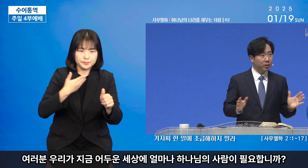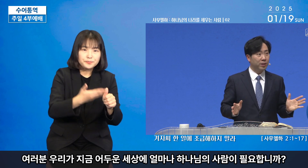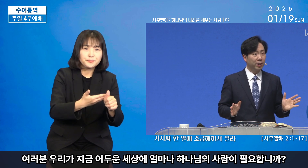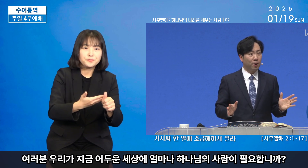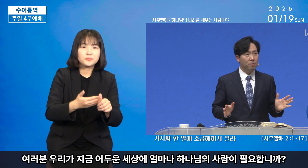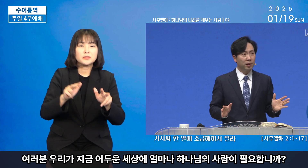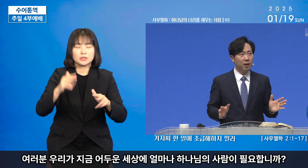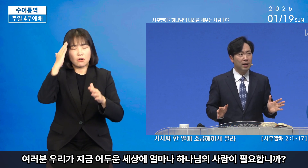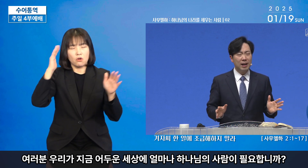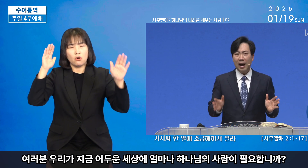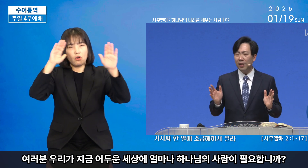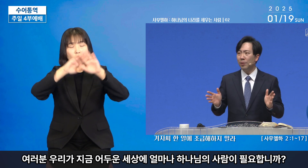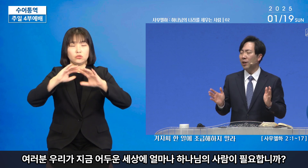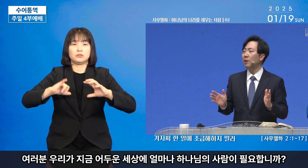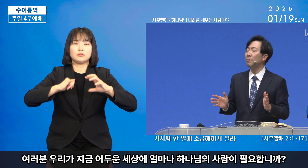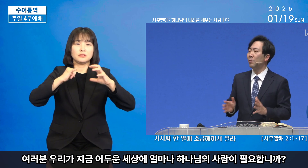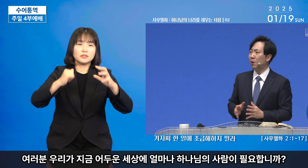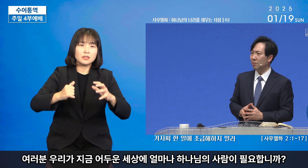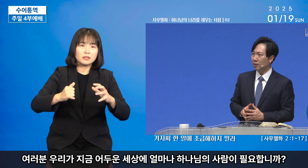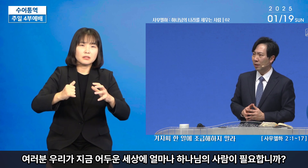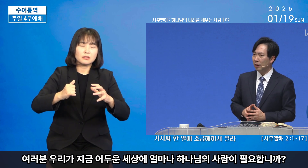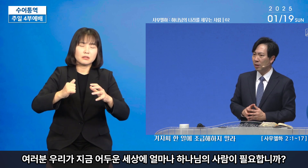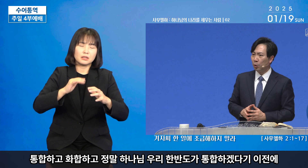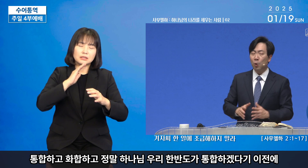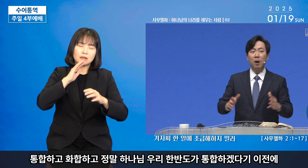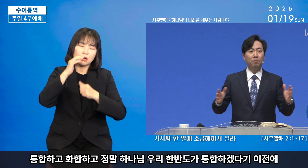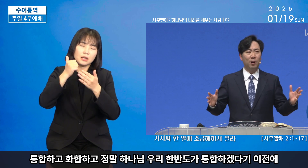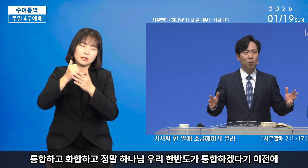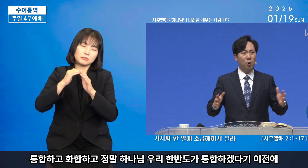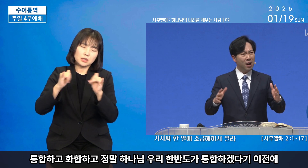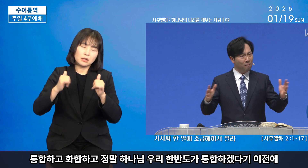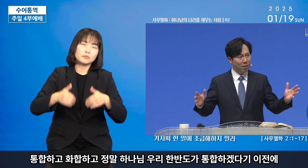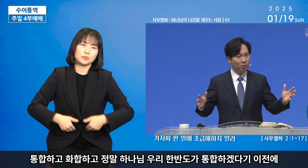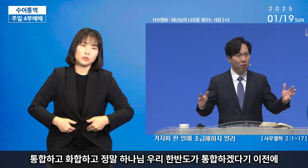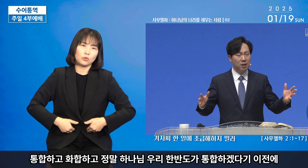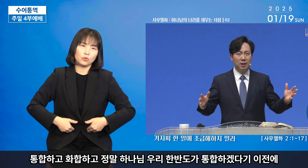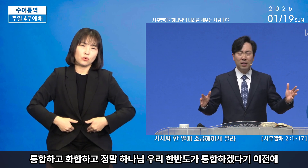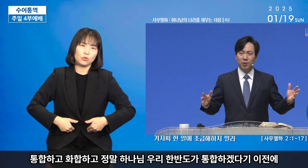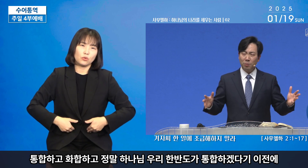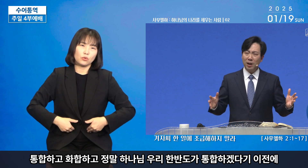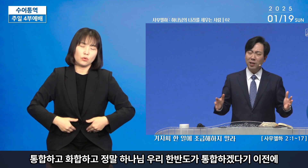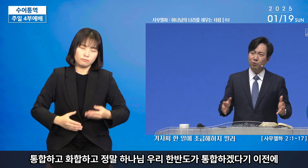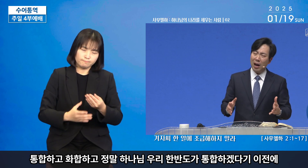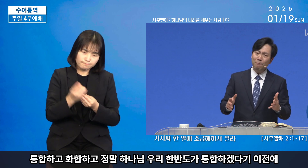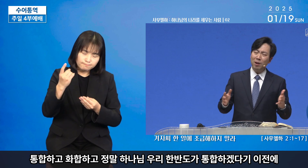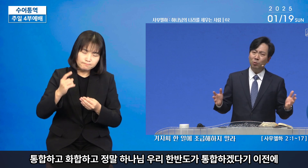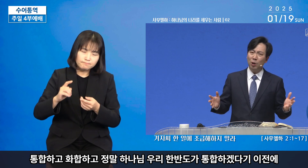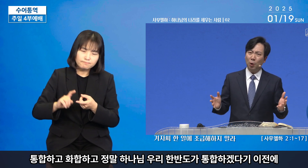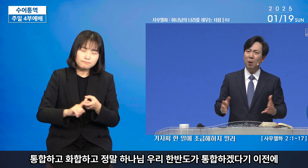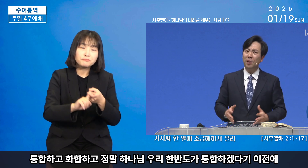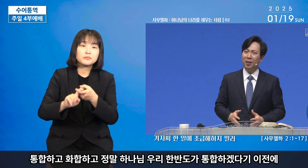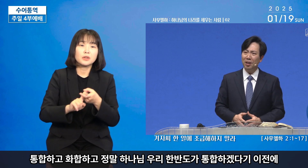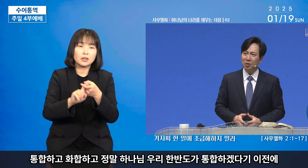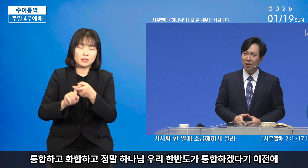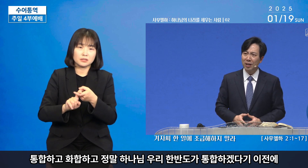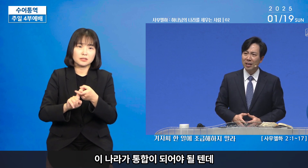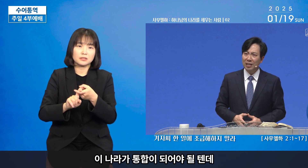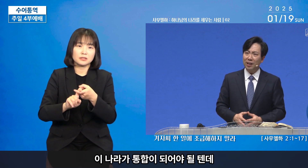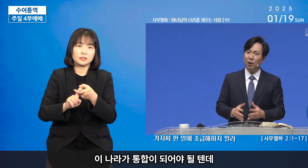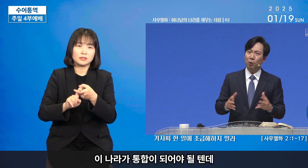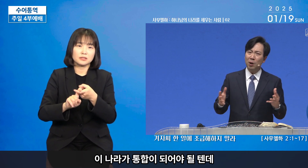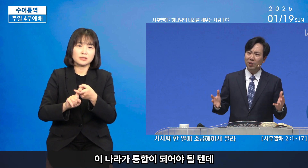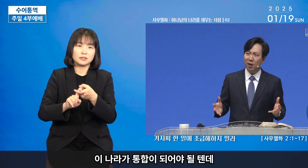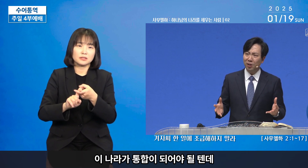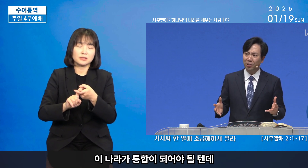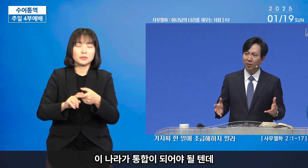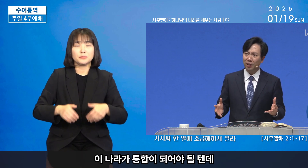지금 어두운 세상에 얼마나 하나님의 사람이 필요합니까? 통합하고 화합하고 정말 하나님, 우리 한반도가 통합되기 이전에 이